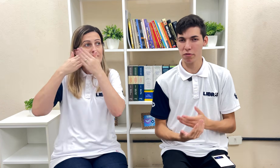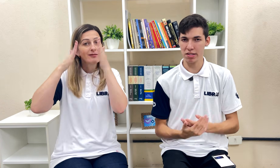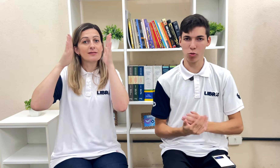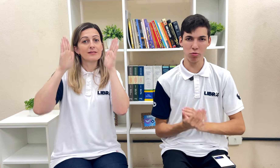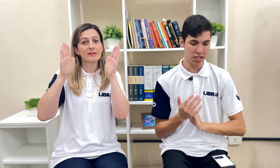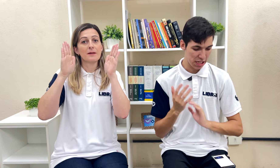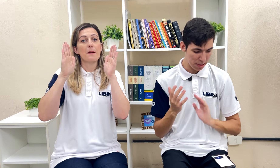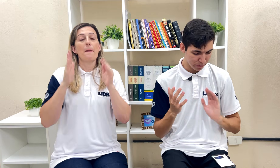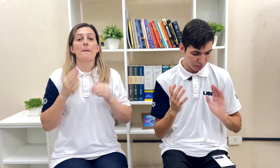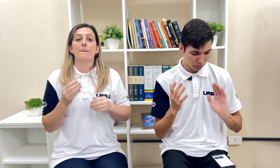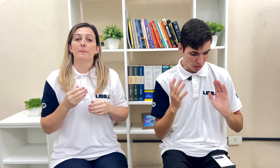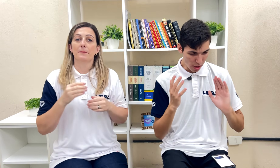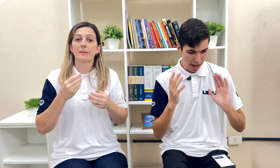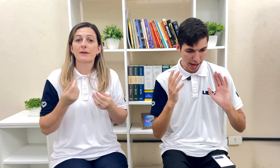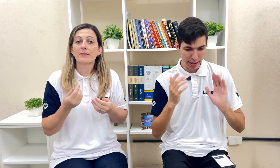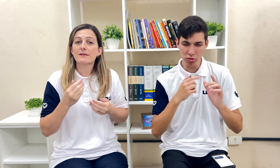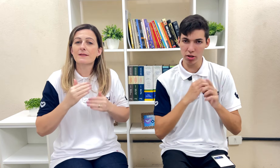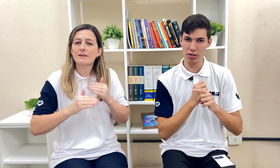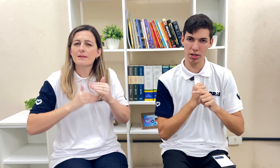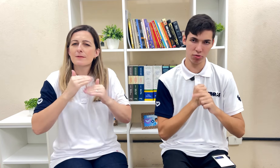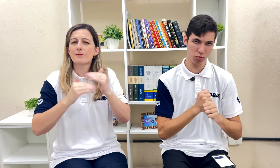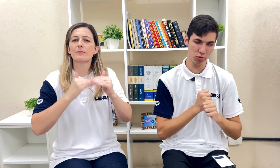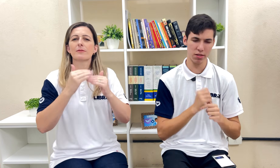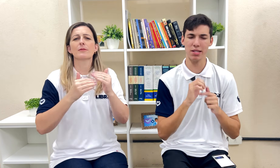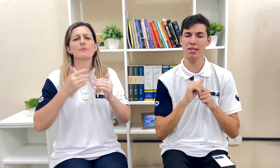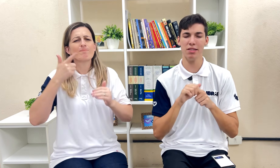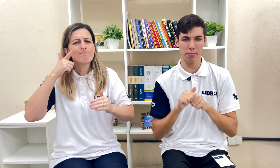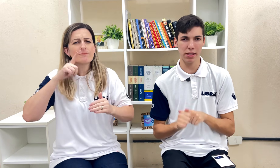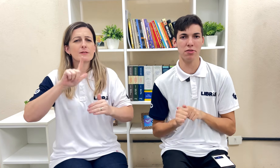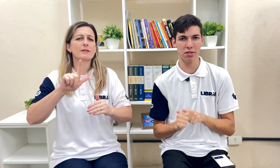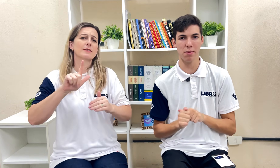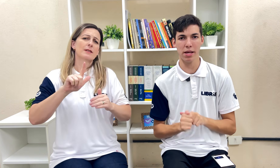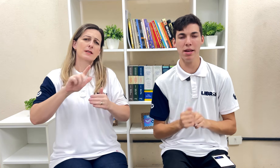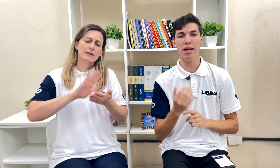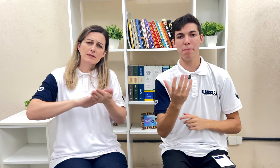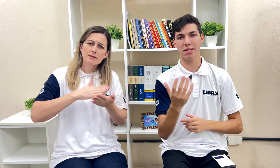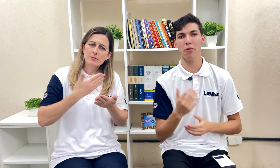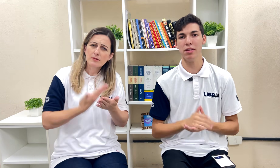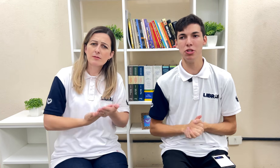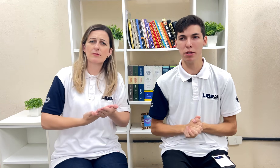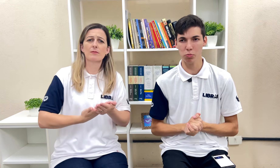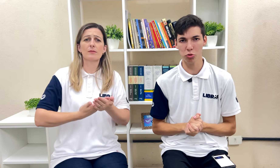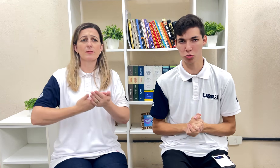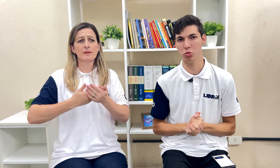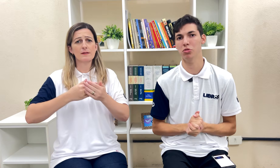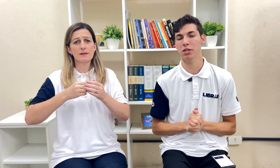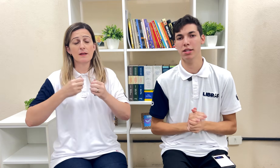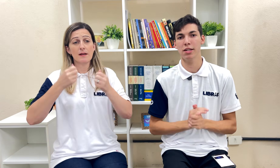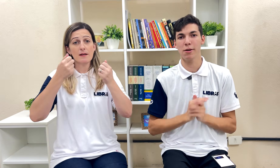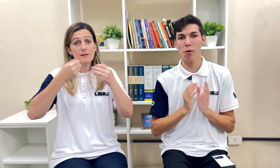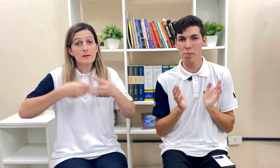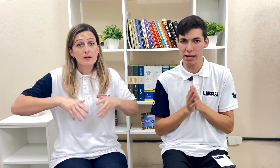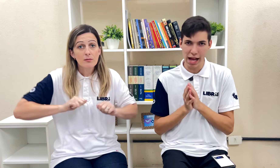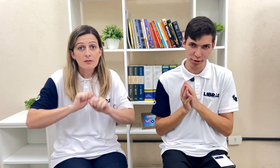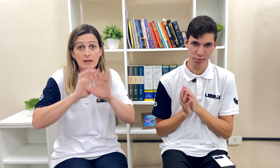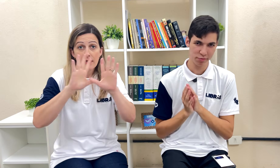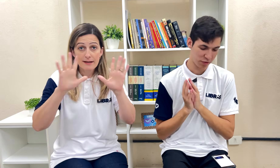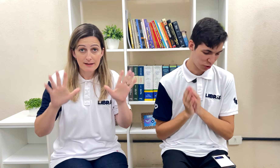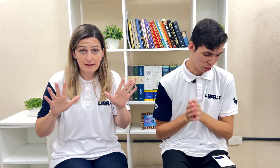você conseguir, não só nas suas músicas, mas nas interpretações também, passar o entendimento para os surdos. Combinado? Fechou?